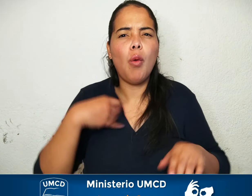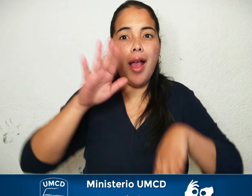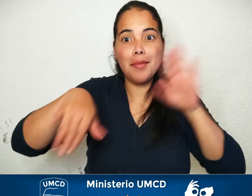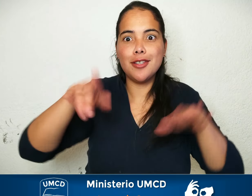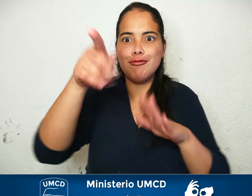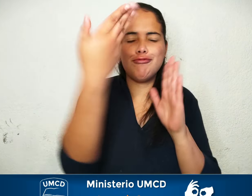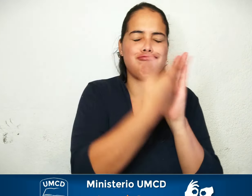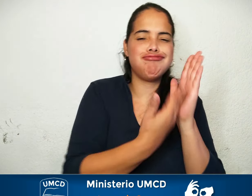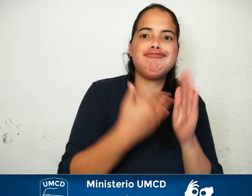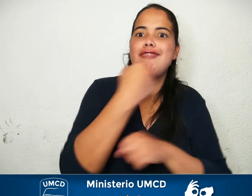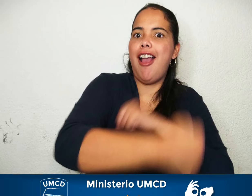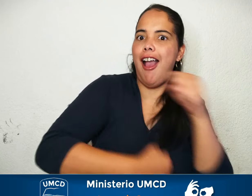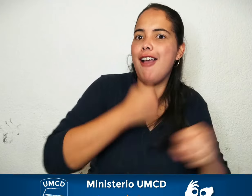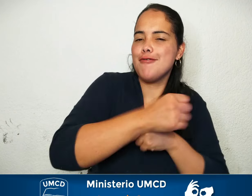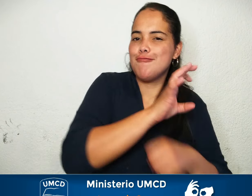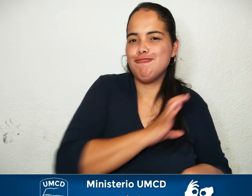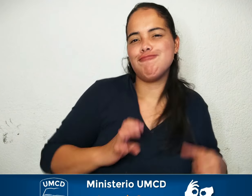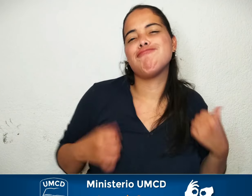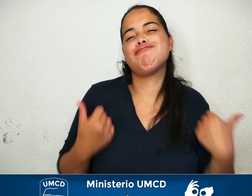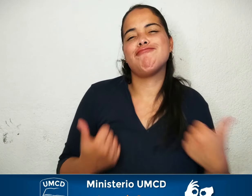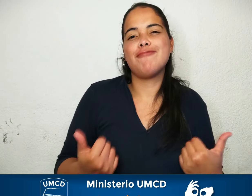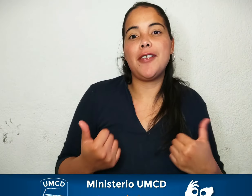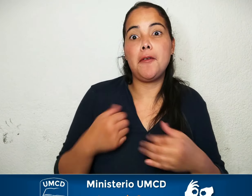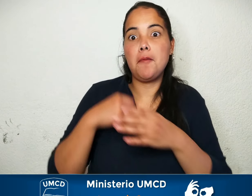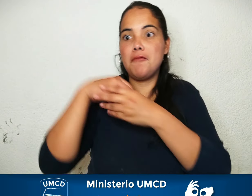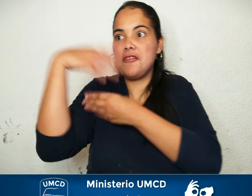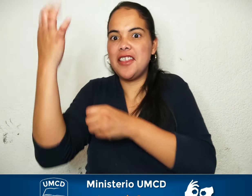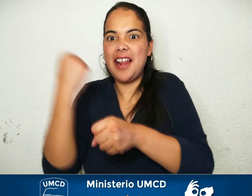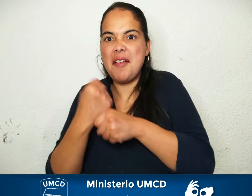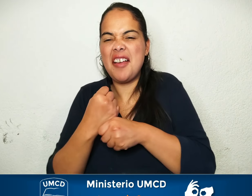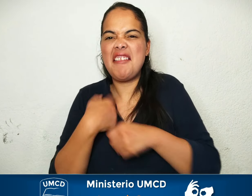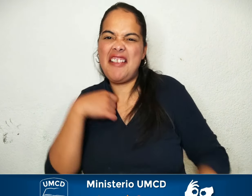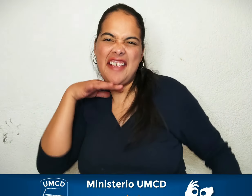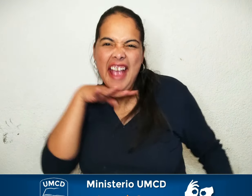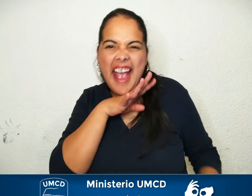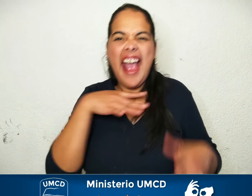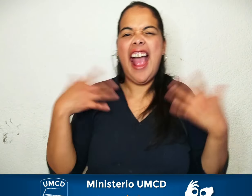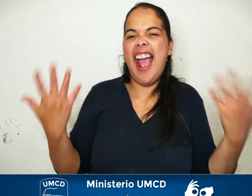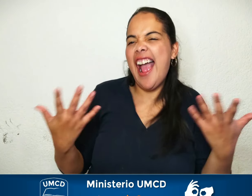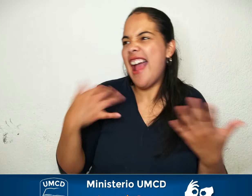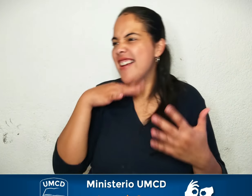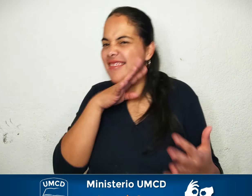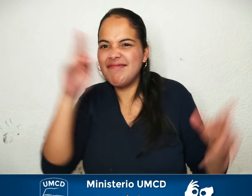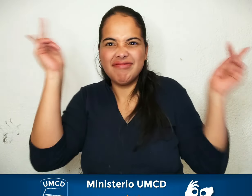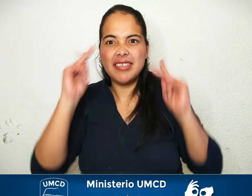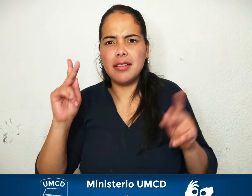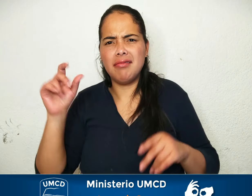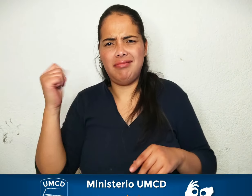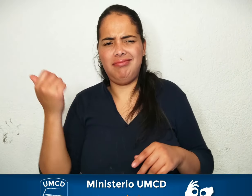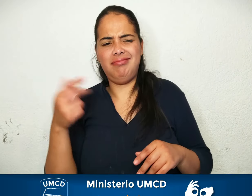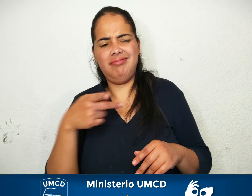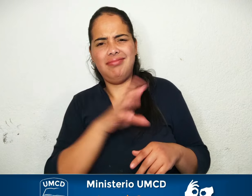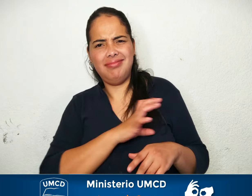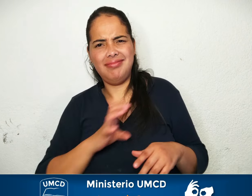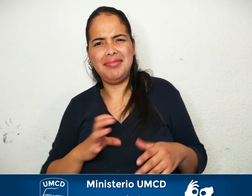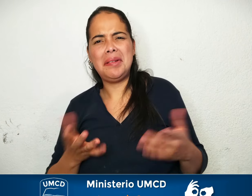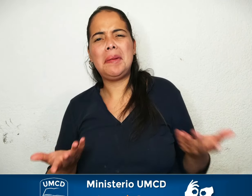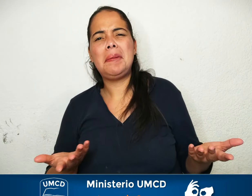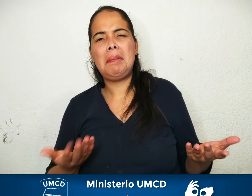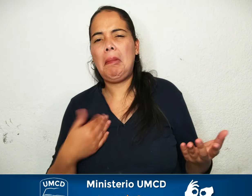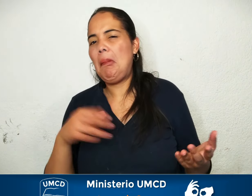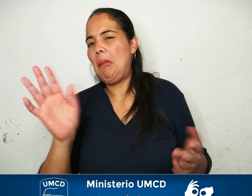aprendiendo de la Biblia y han llegado a entender más de las cosas buenas y malas que agradan a Dios, han llegado a tener